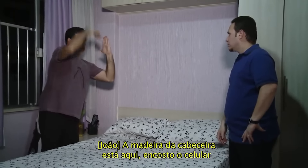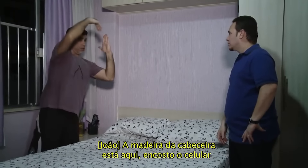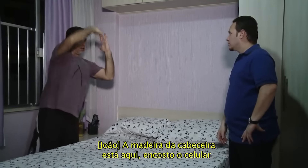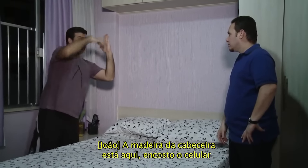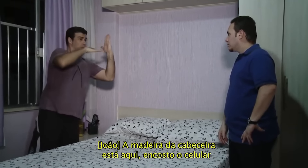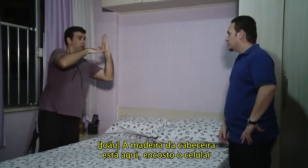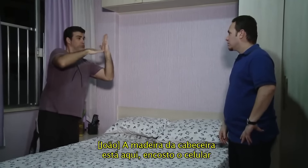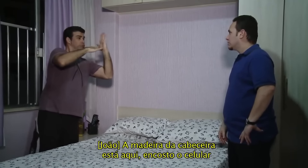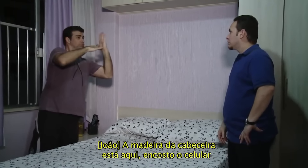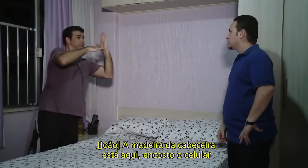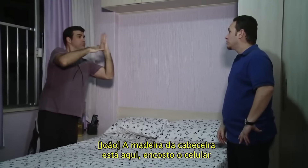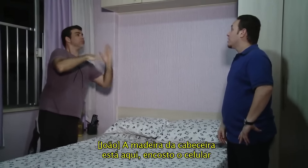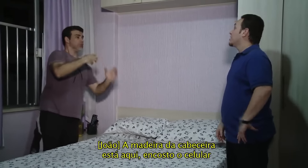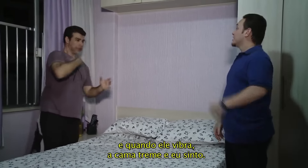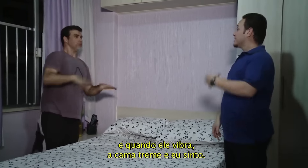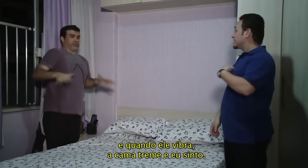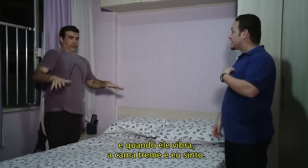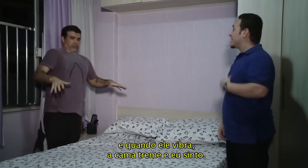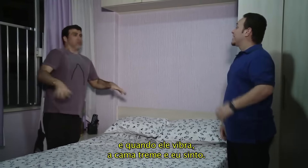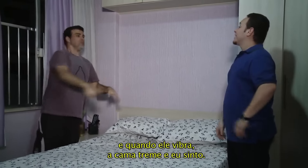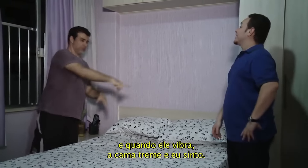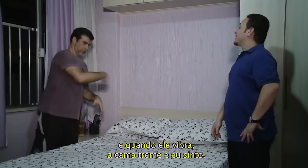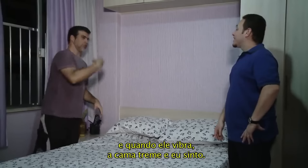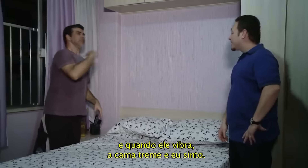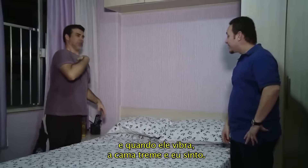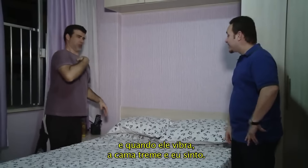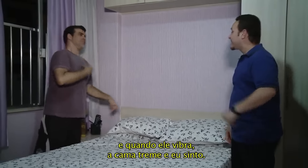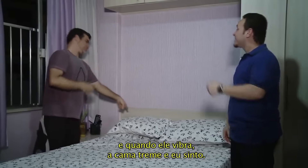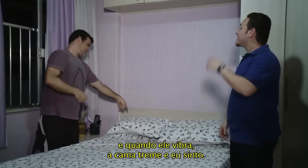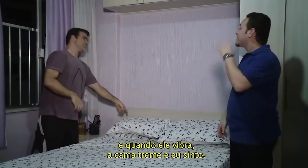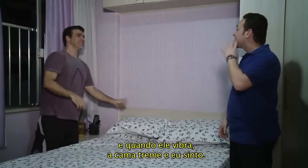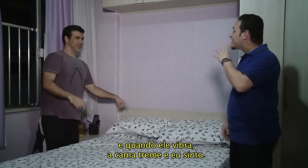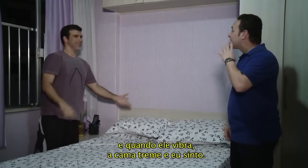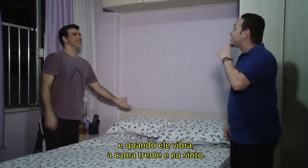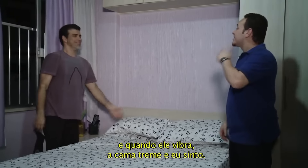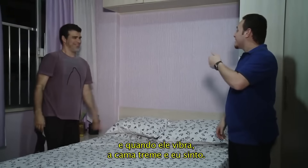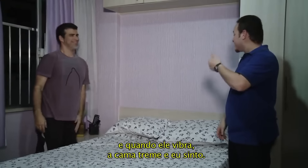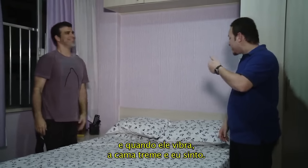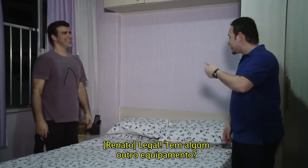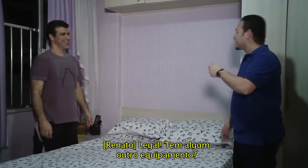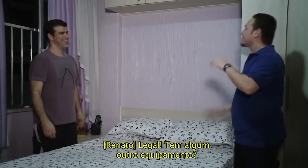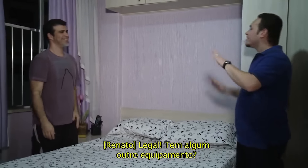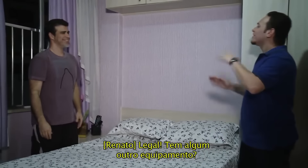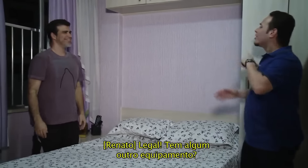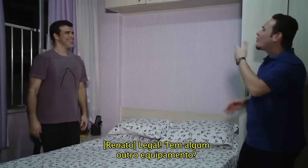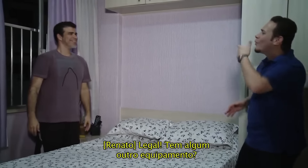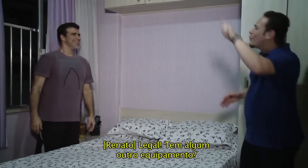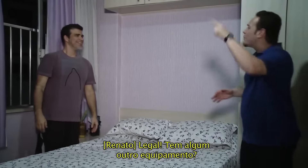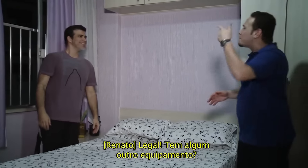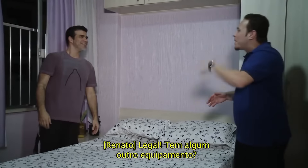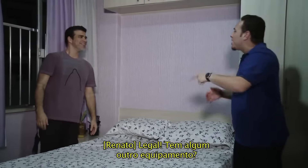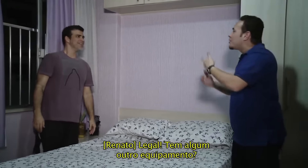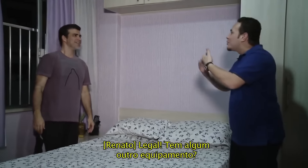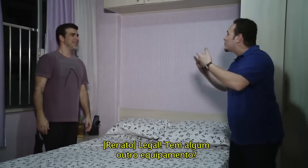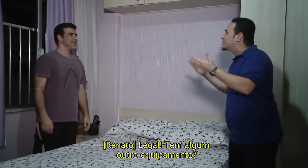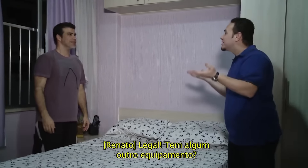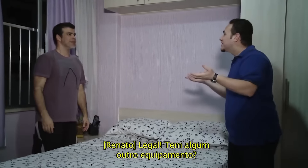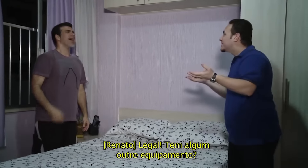aqui. Encosto o celular e quando ele vibra, a cama treme e eu sinto. Legal. Tem algum outro